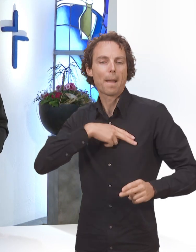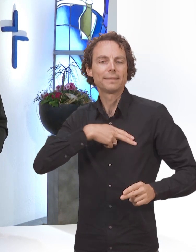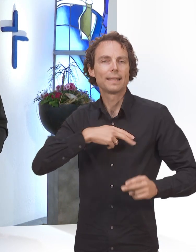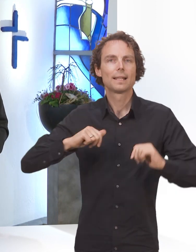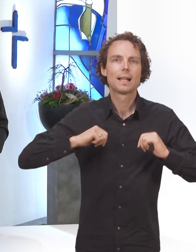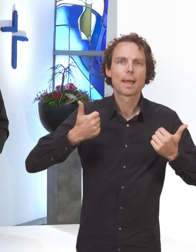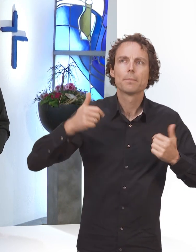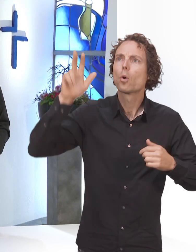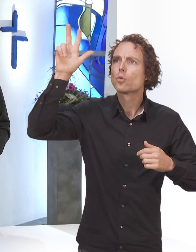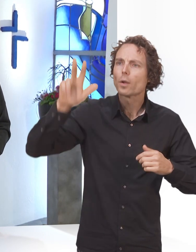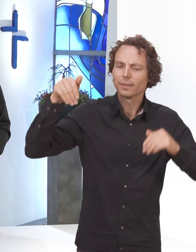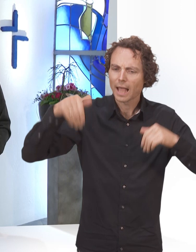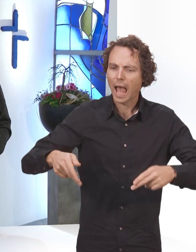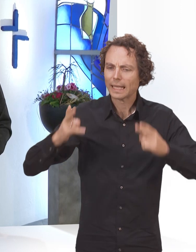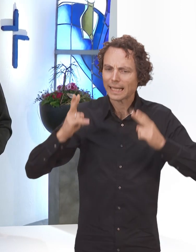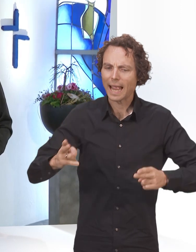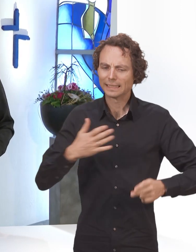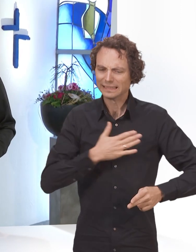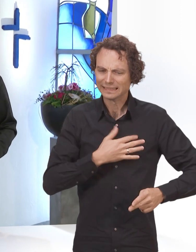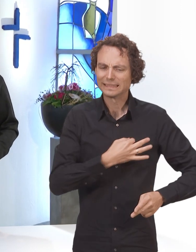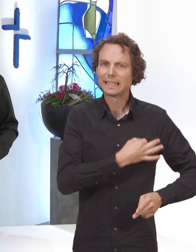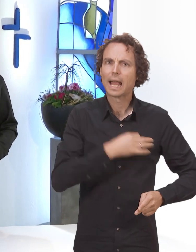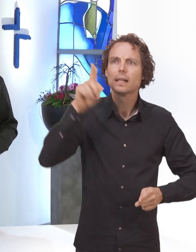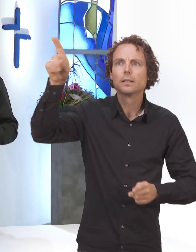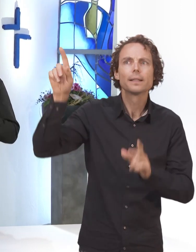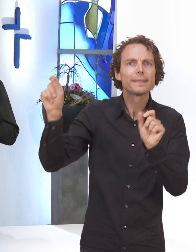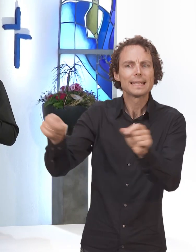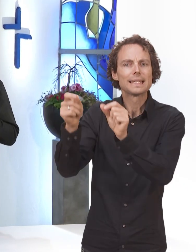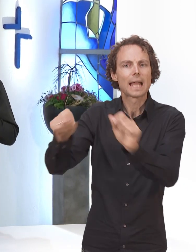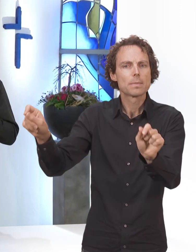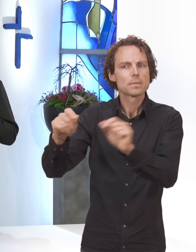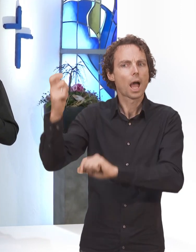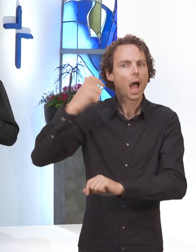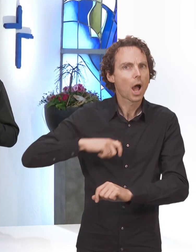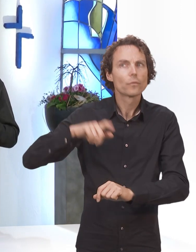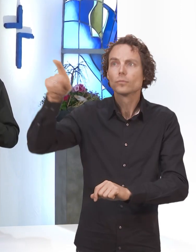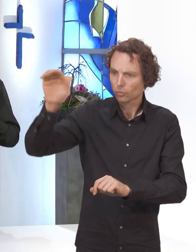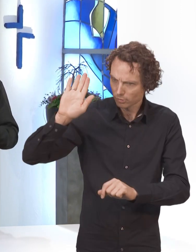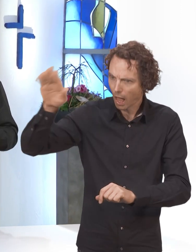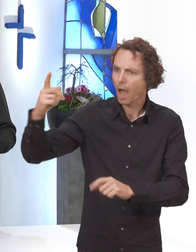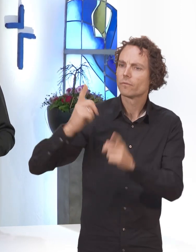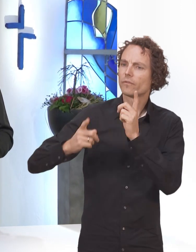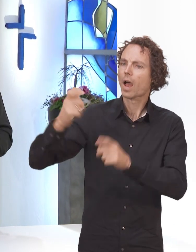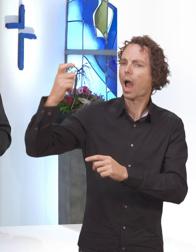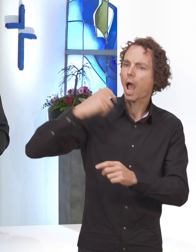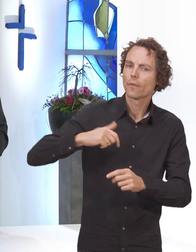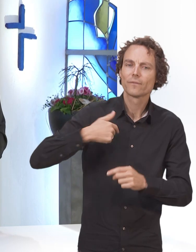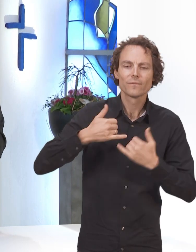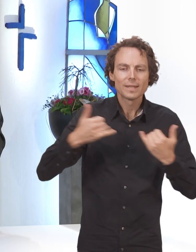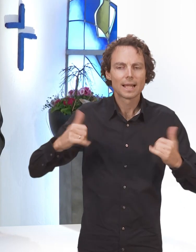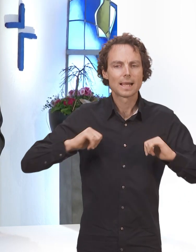das Recht an meiner Seele, sich als Dirigent vorzustellen, mir zu sagen, wie ich diese Lebensmelodie wieder